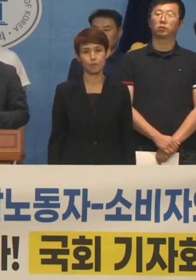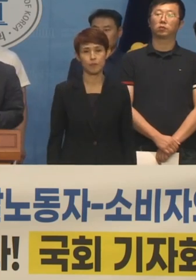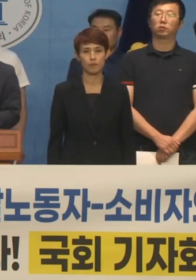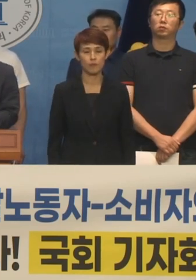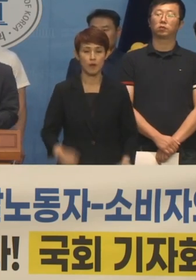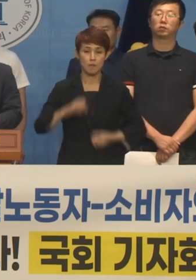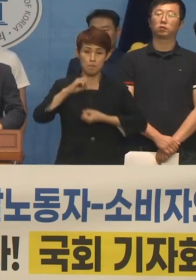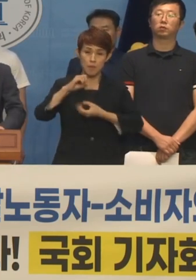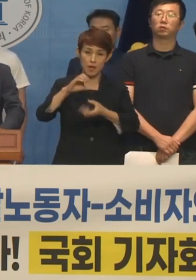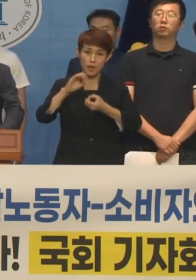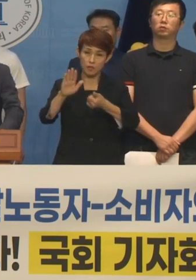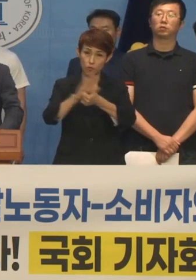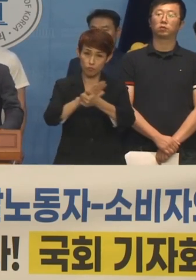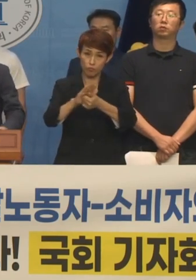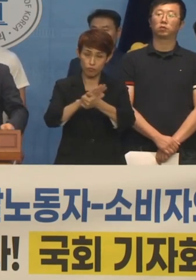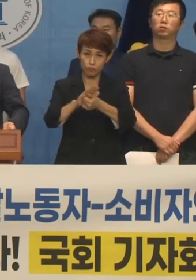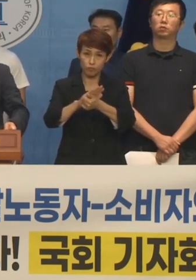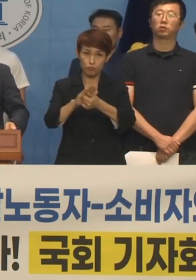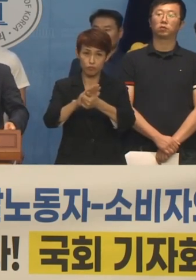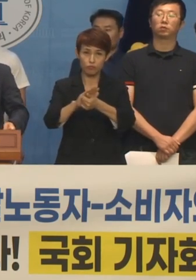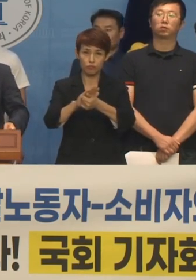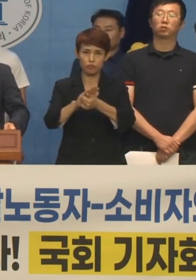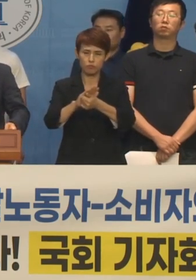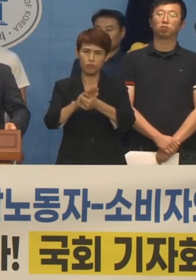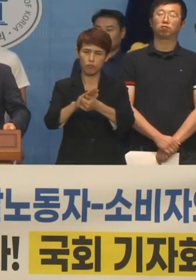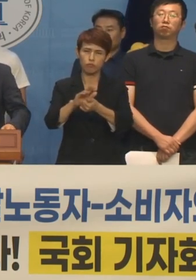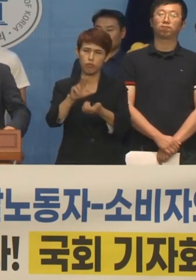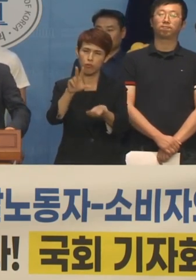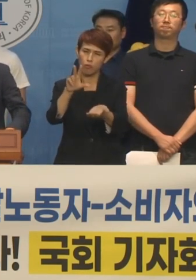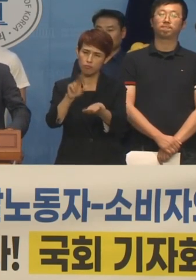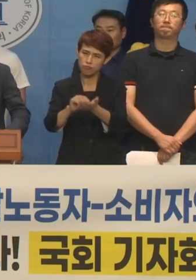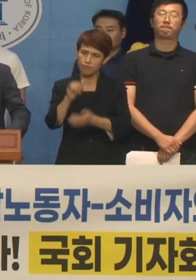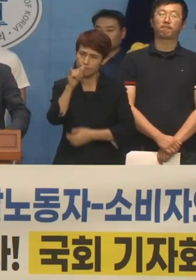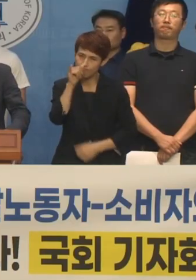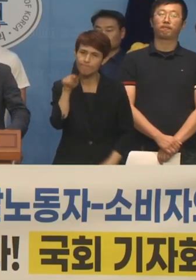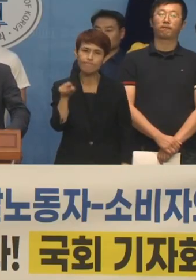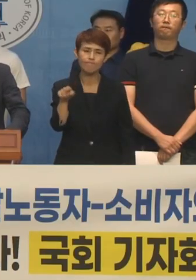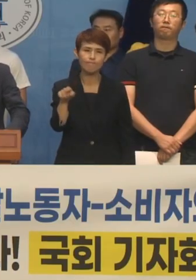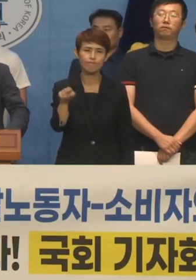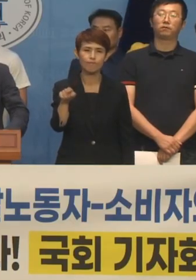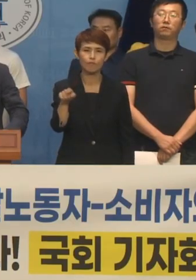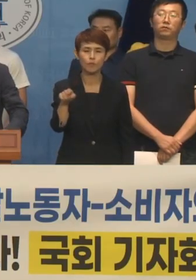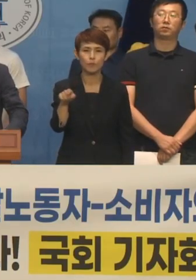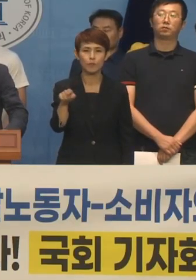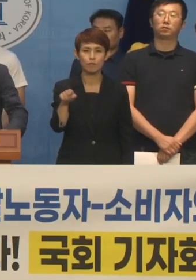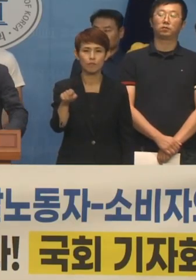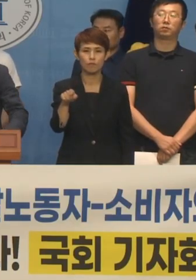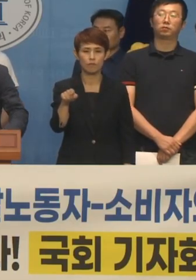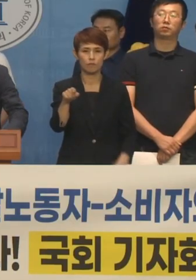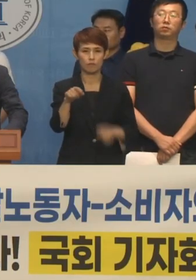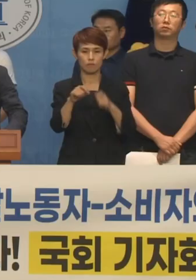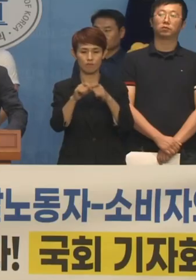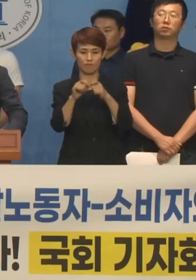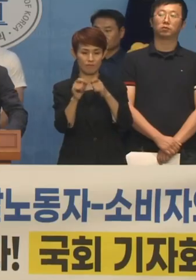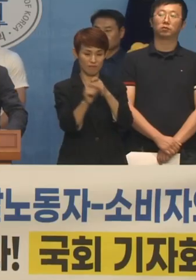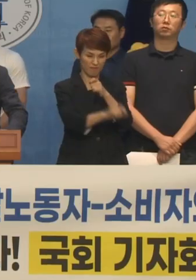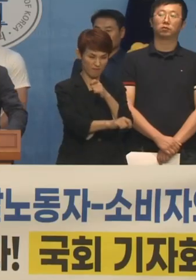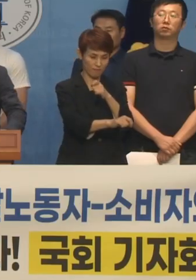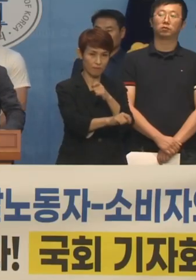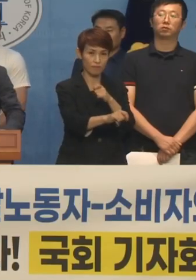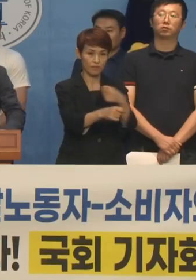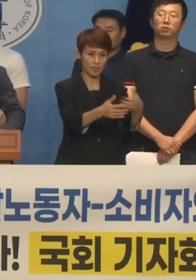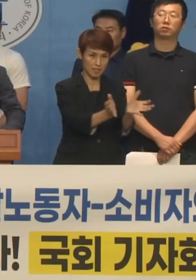최근 배달 서비스에 일어나는 여러 가지 모순 상황을 예의주시하고 있습니다. 중간 대리점 위장 도급